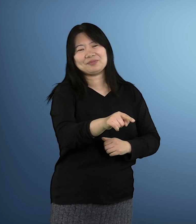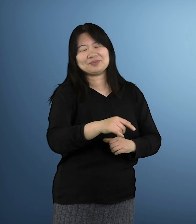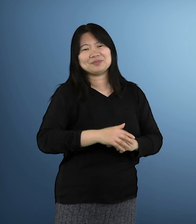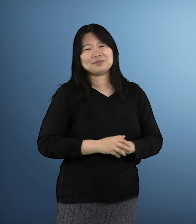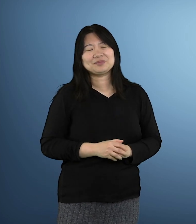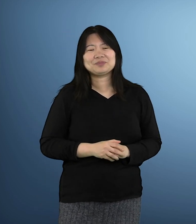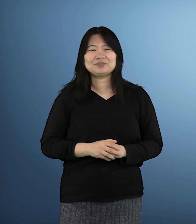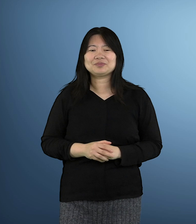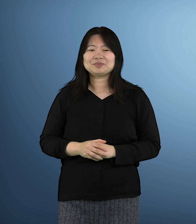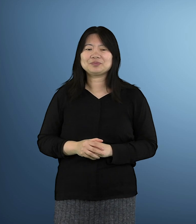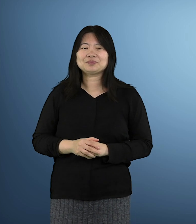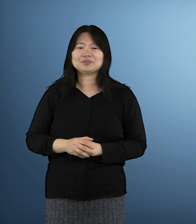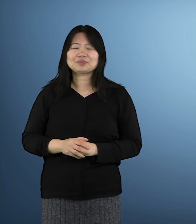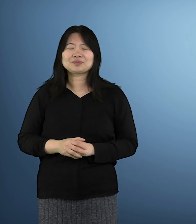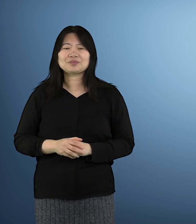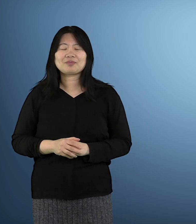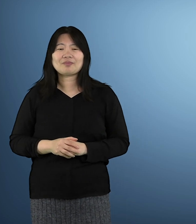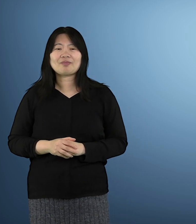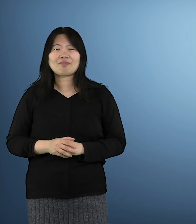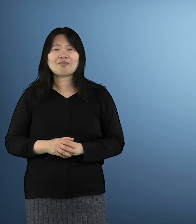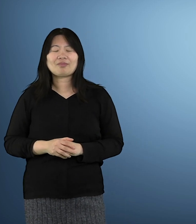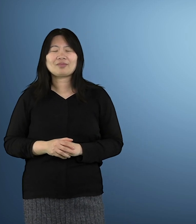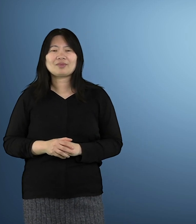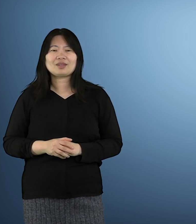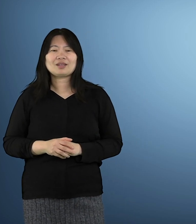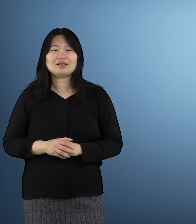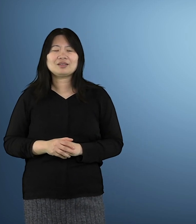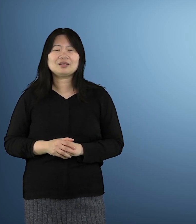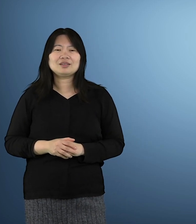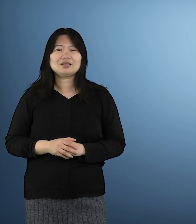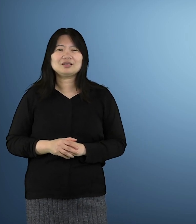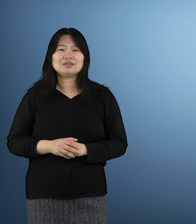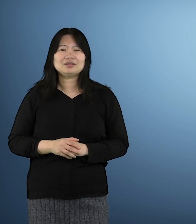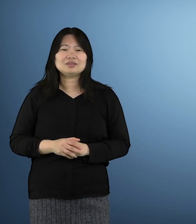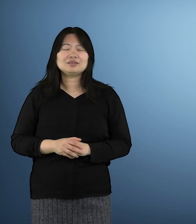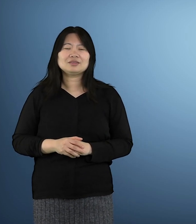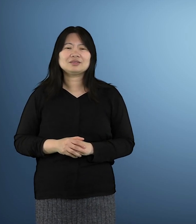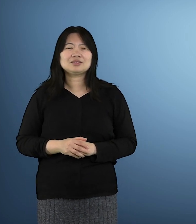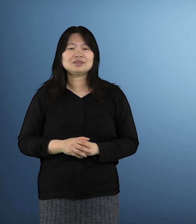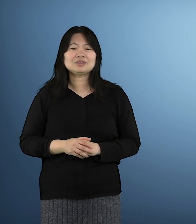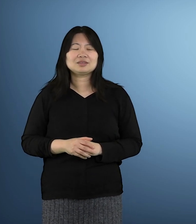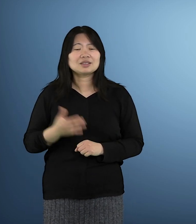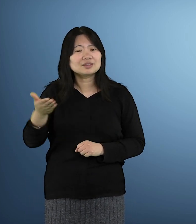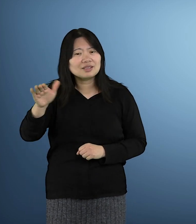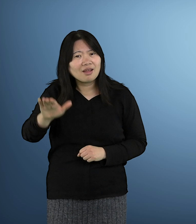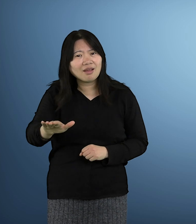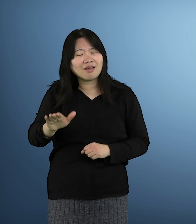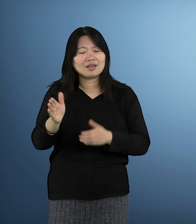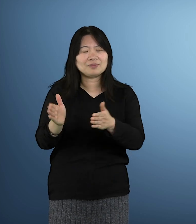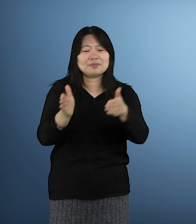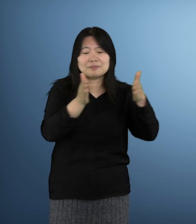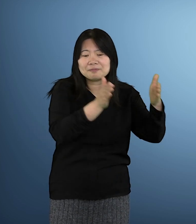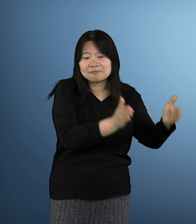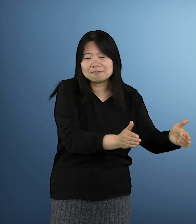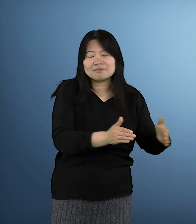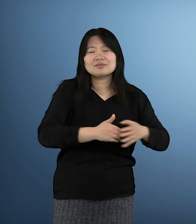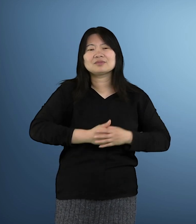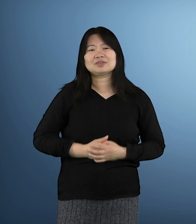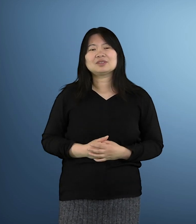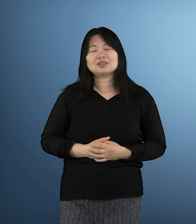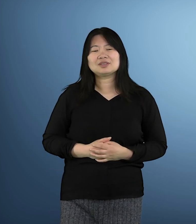알아요. 선한 뜻으로 복음을 전했던 성도들은. 그런데